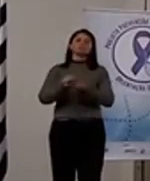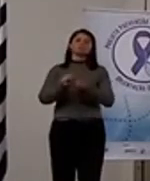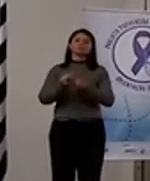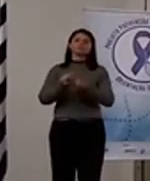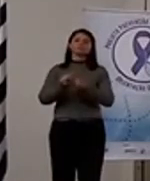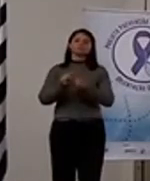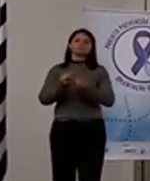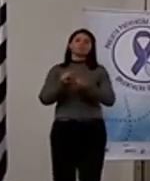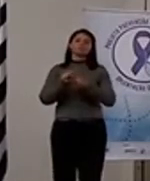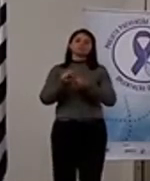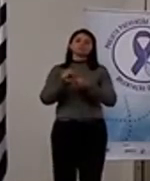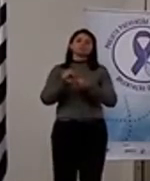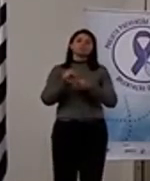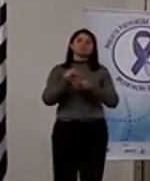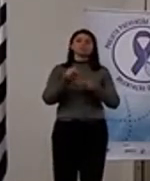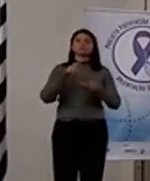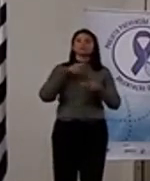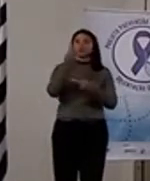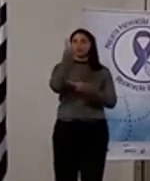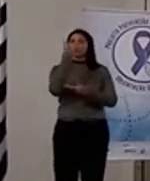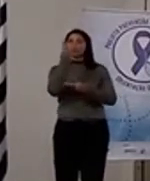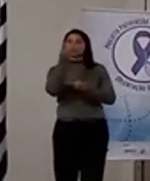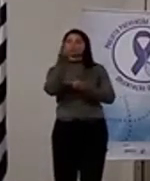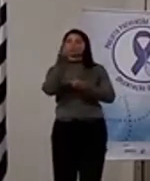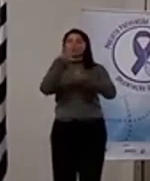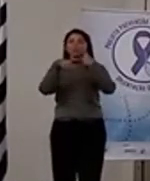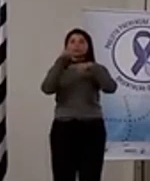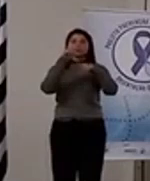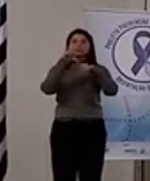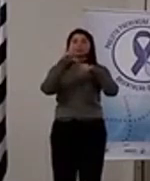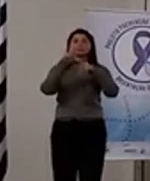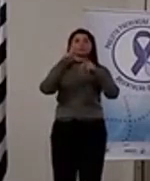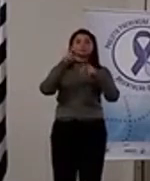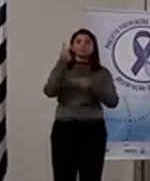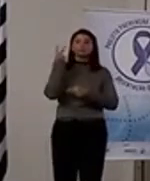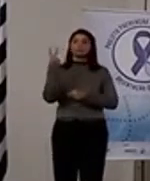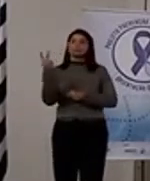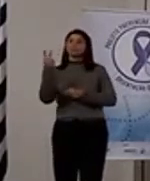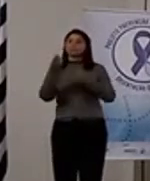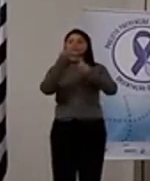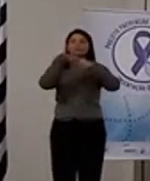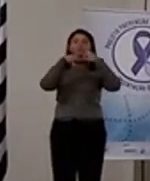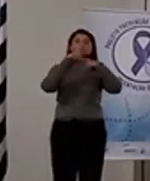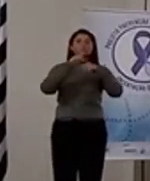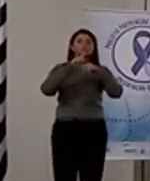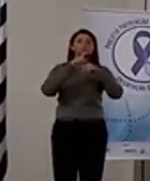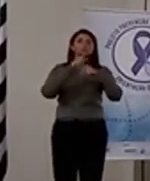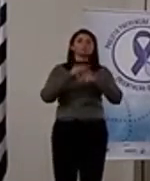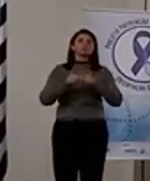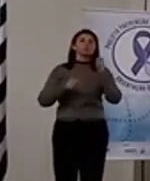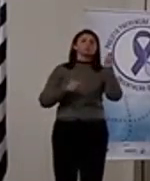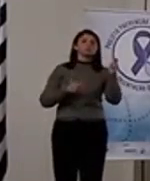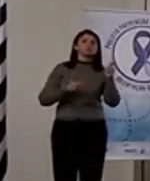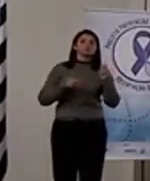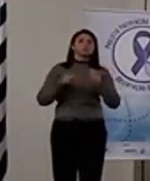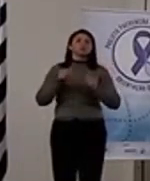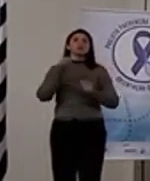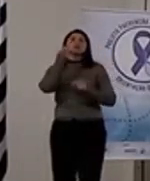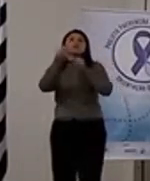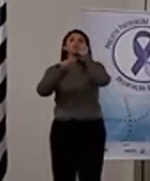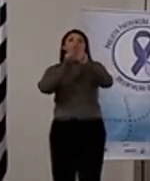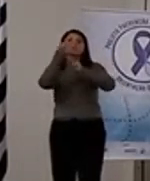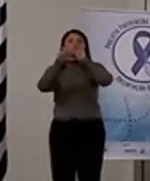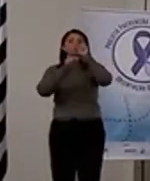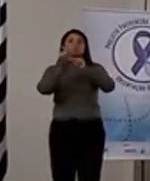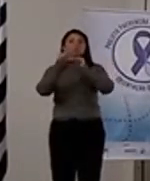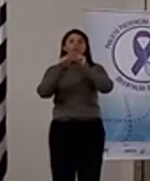alterado que você tenha a doença. A doença recessiva requer que você tenha 2 genes alterados, o Azinho e o Azinho. Então, a doença recessiva, o